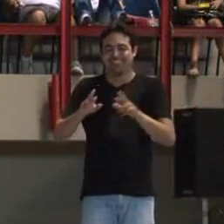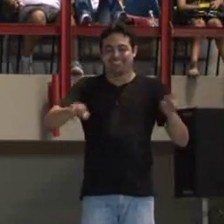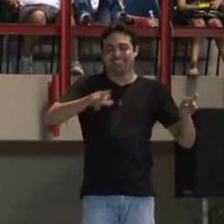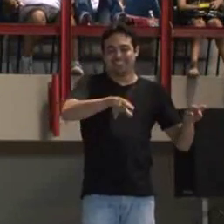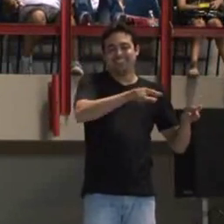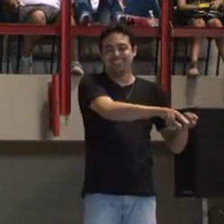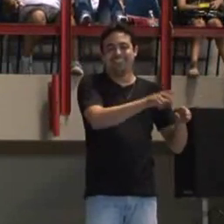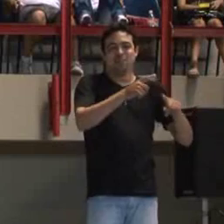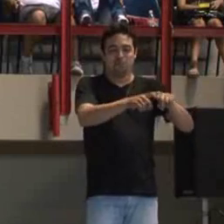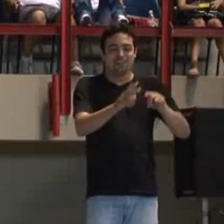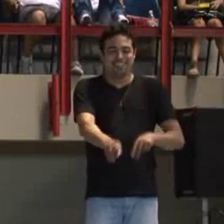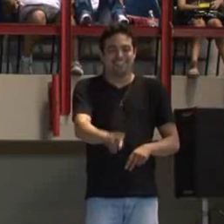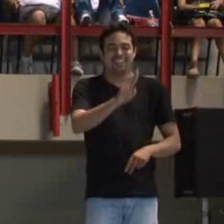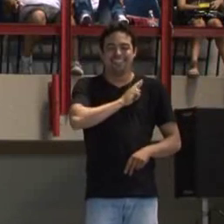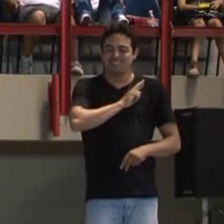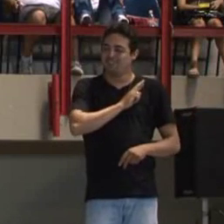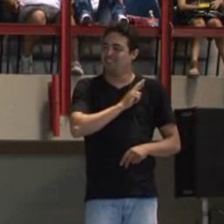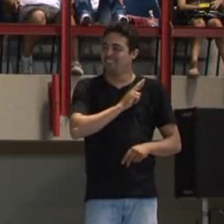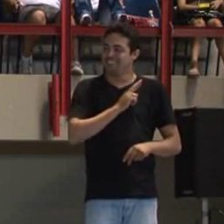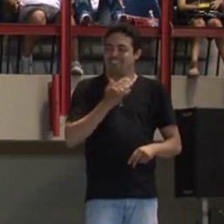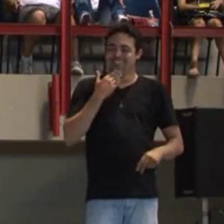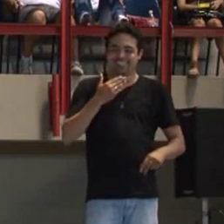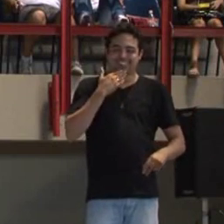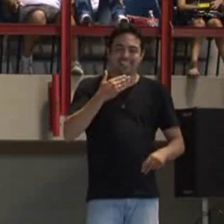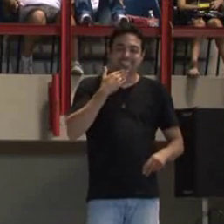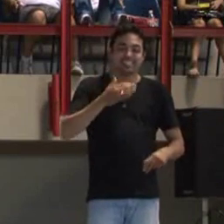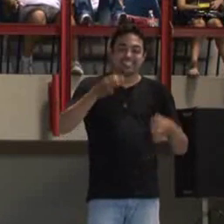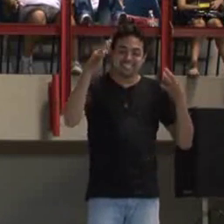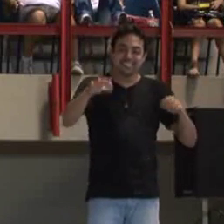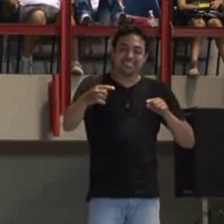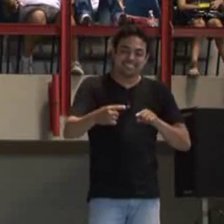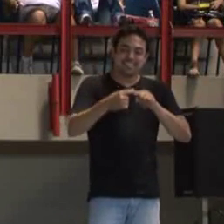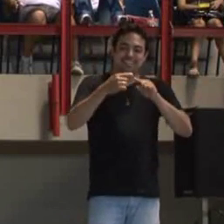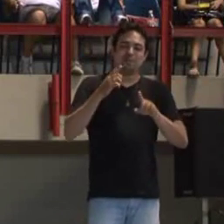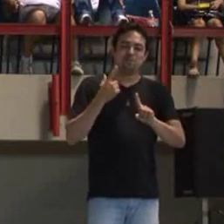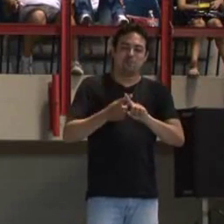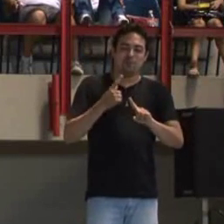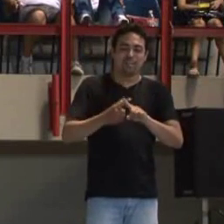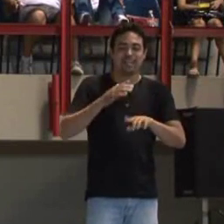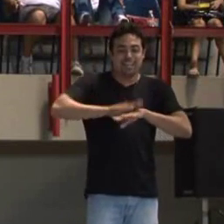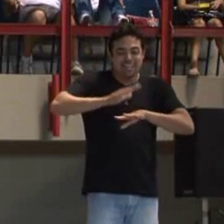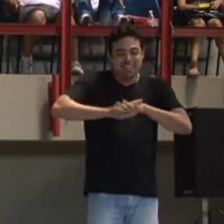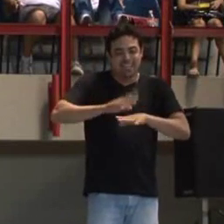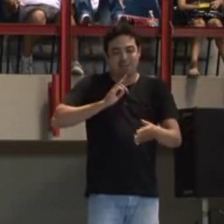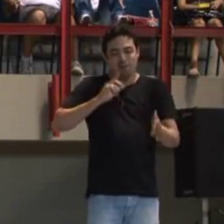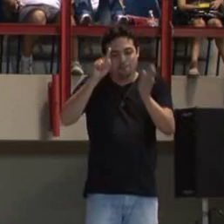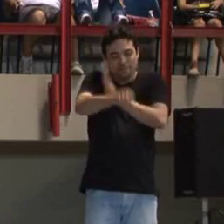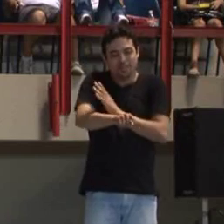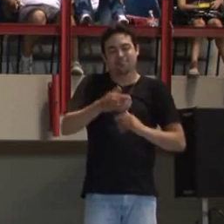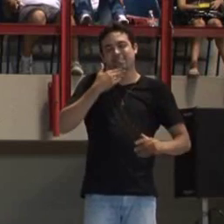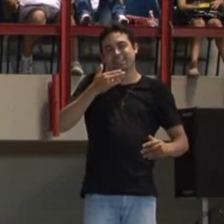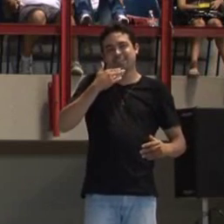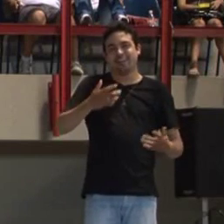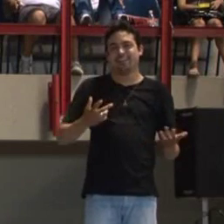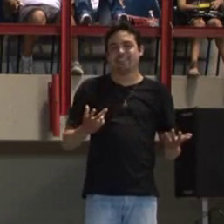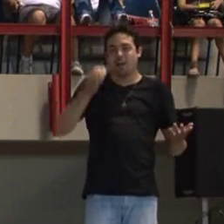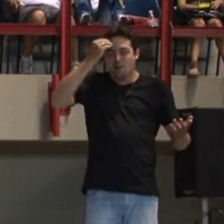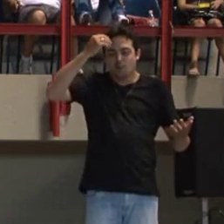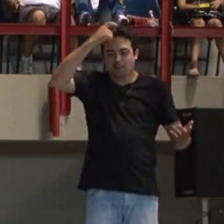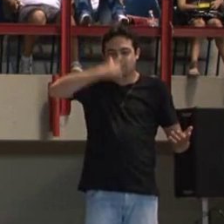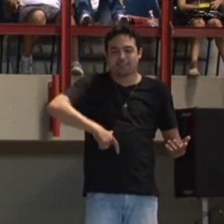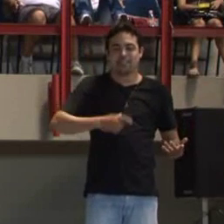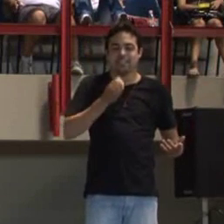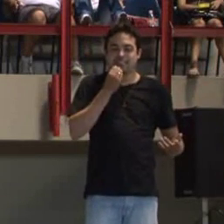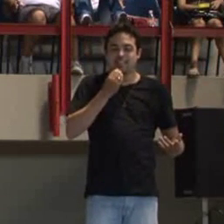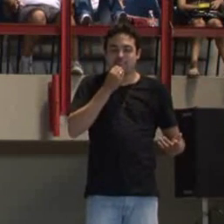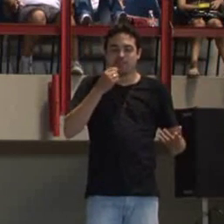a resposta dele, fuleiragem. Estava certo, porque o fuleiragem foi a pergunta do professor. Que era para